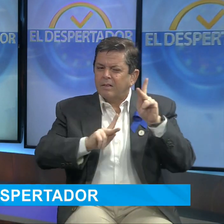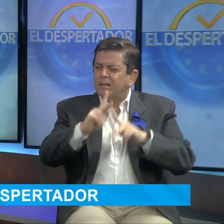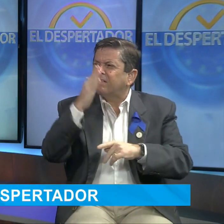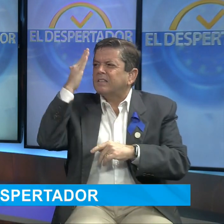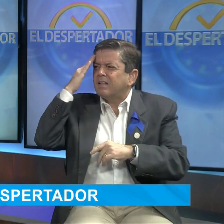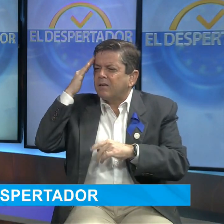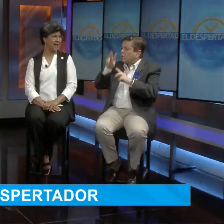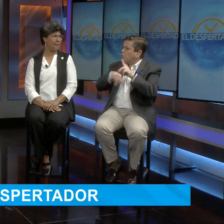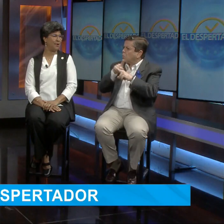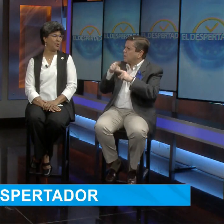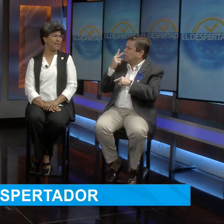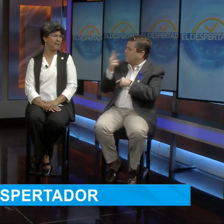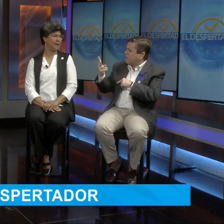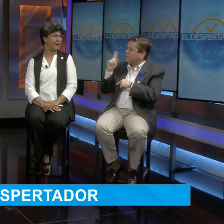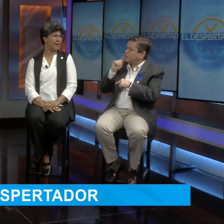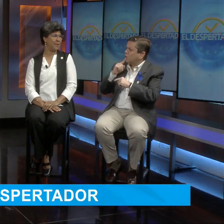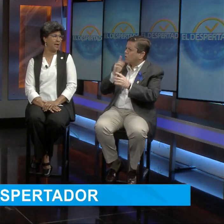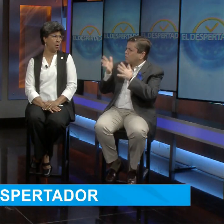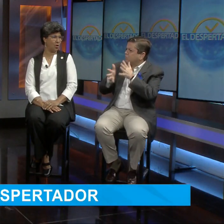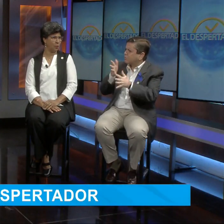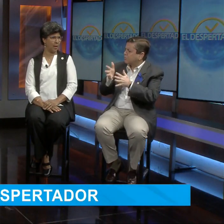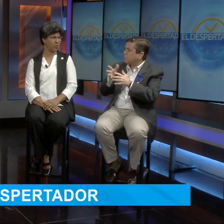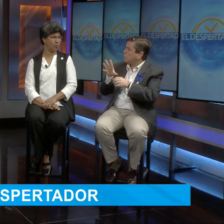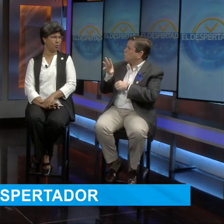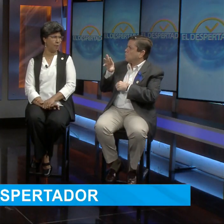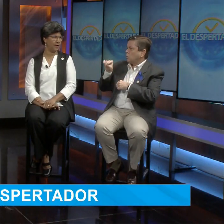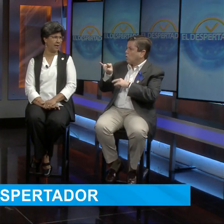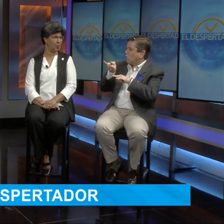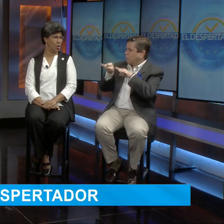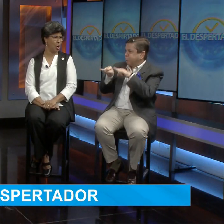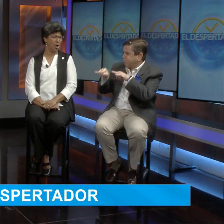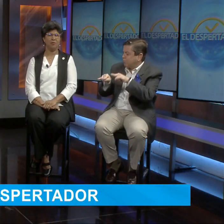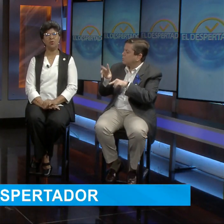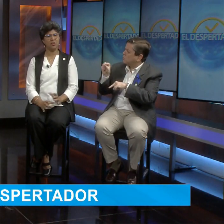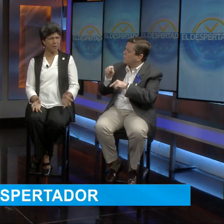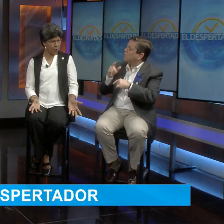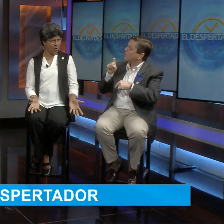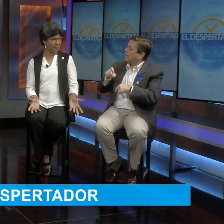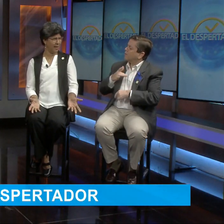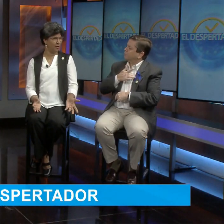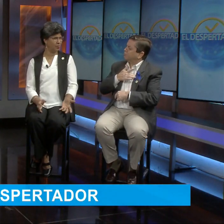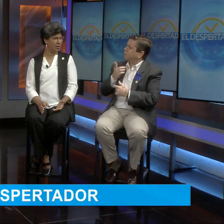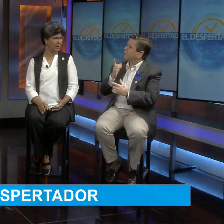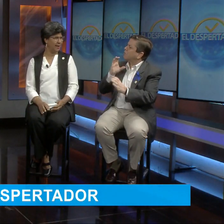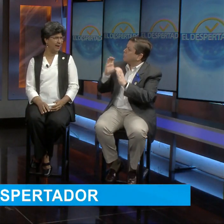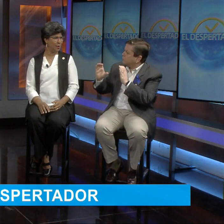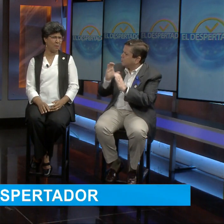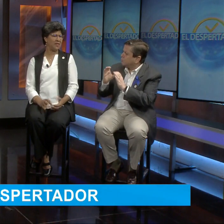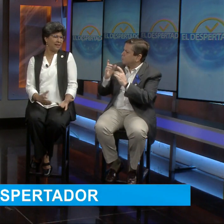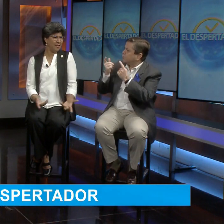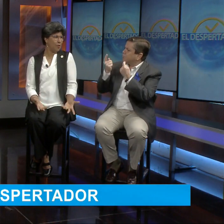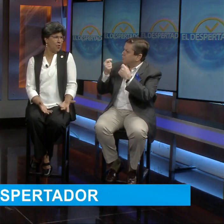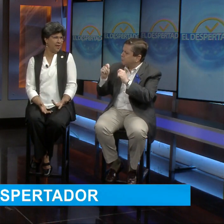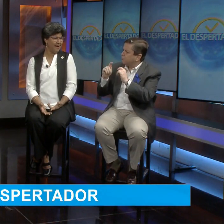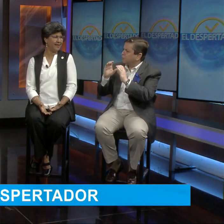Y las personas deben saber también, que cuando vean sordos conversando, no se burlen de ellos. Óyame, trate de comunicarse,